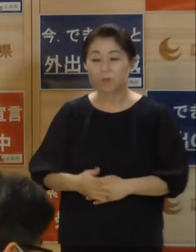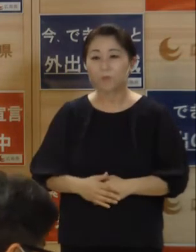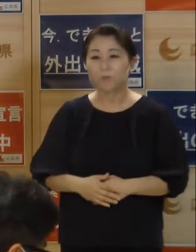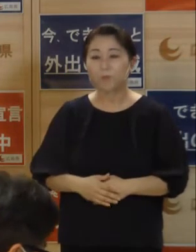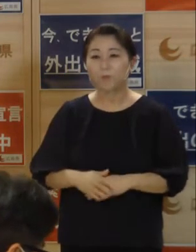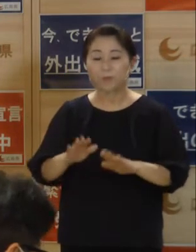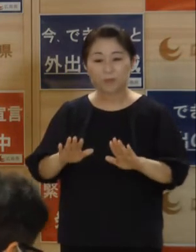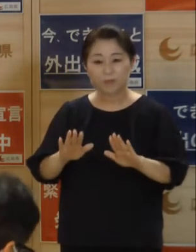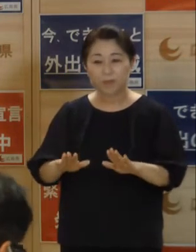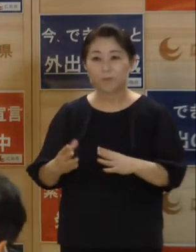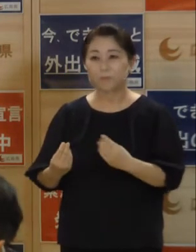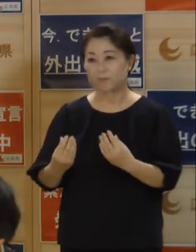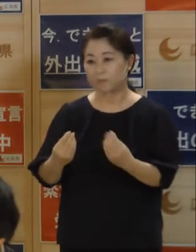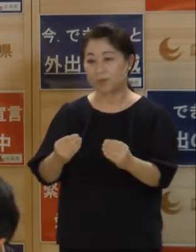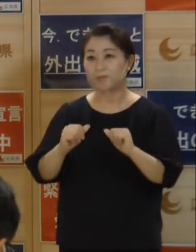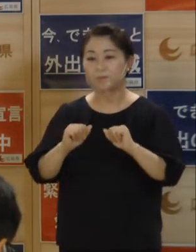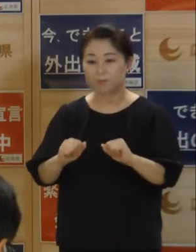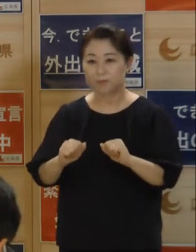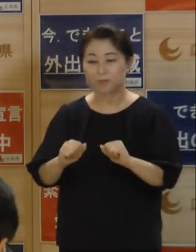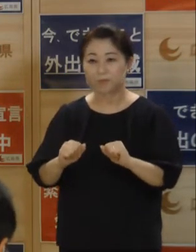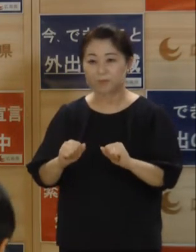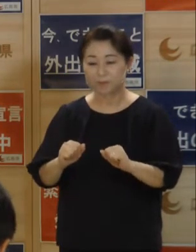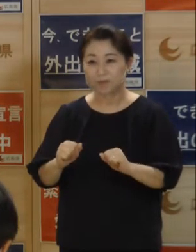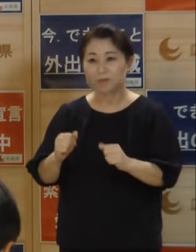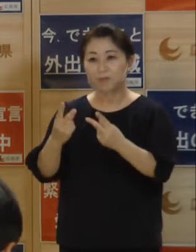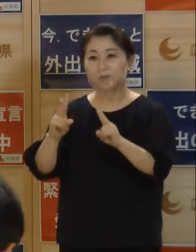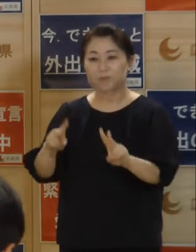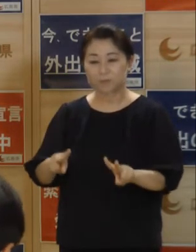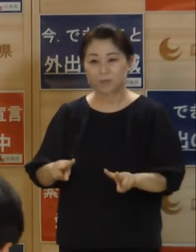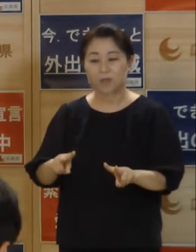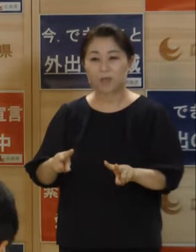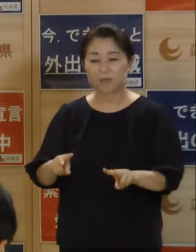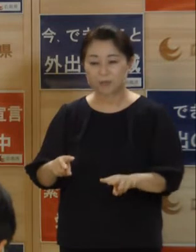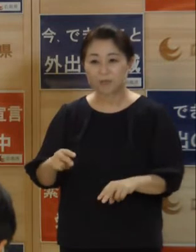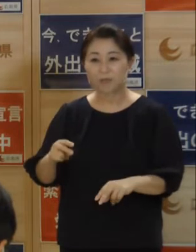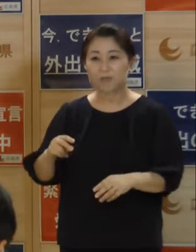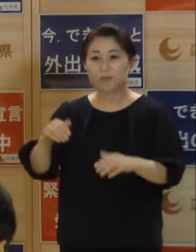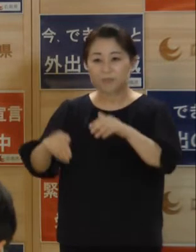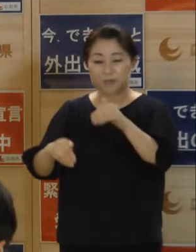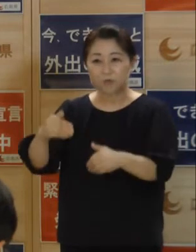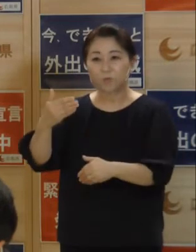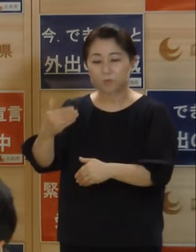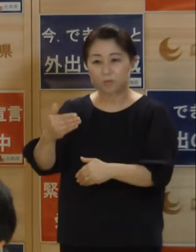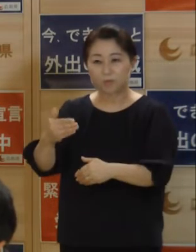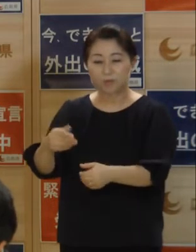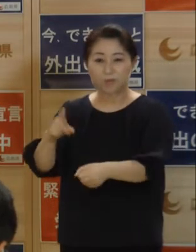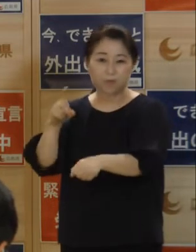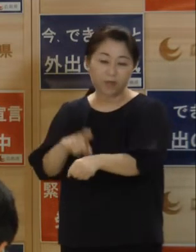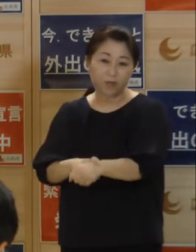。参院広島選挙区での大規模買収事件を起こったに、逮捕されたですね、